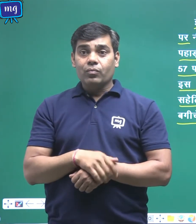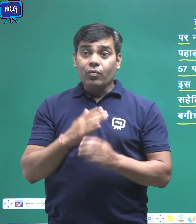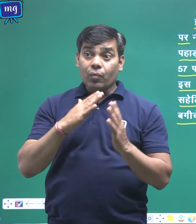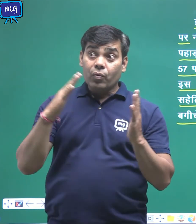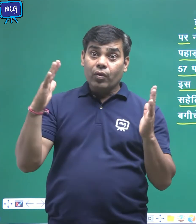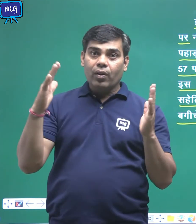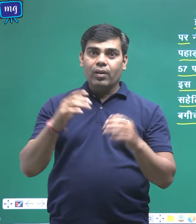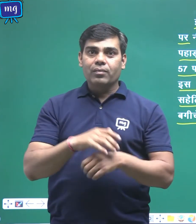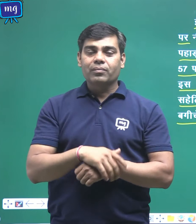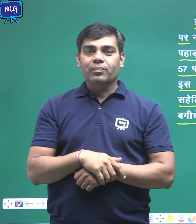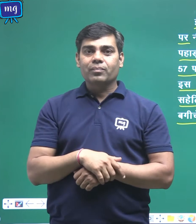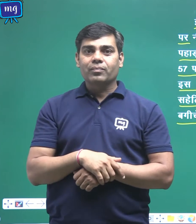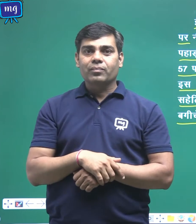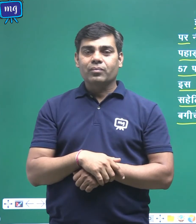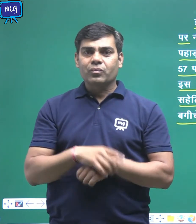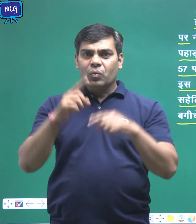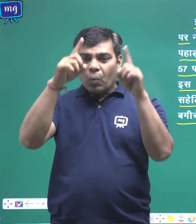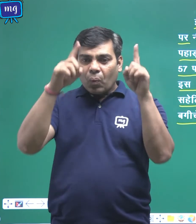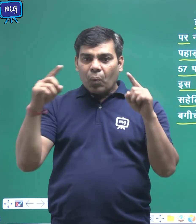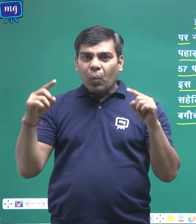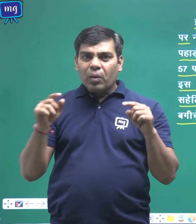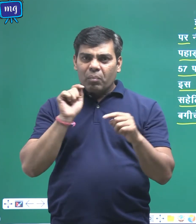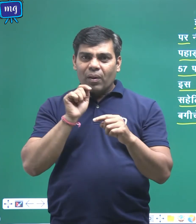विशाल प्रतिमा,